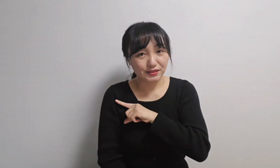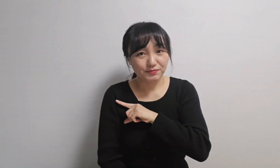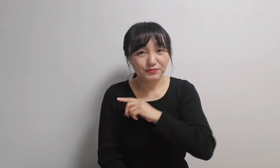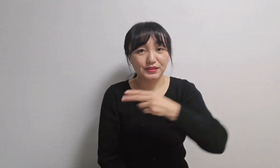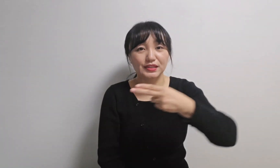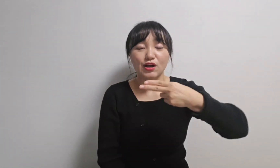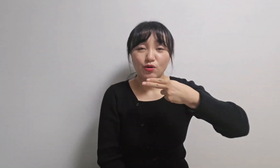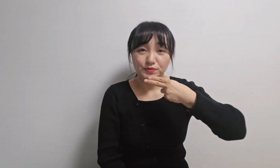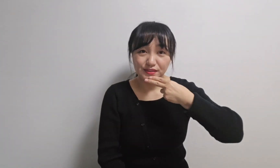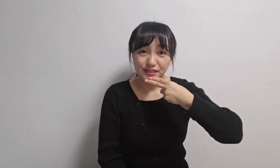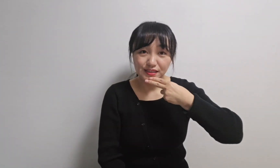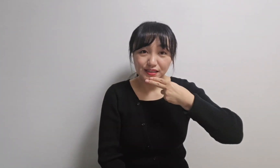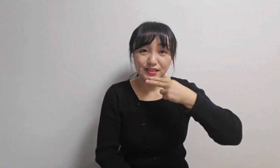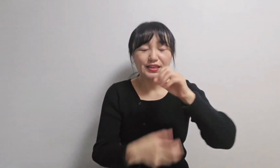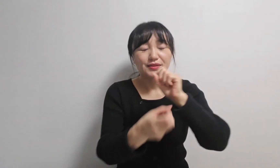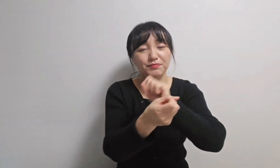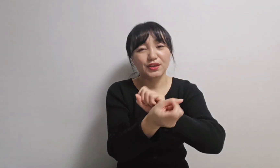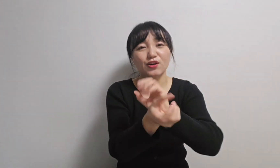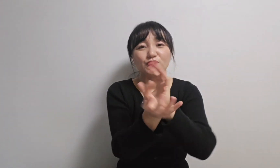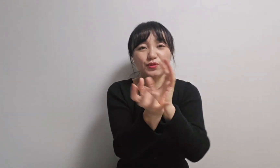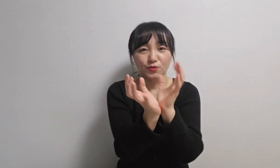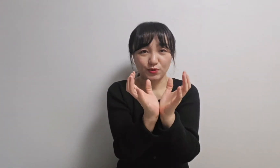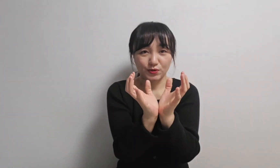이름 없이 피어도.